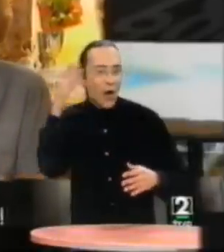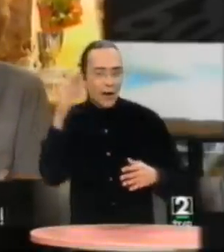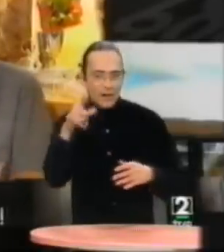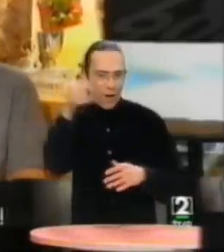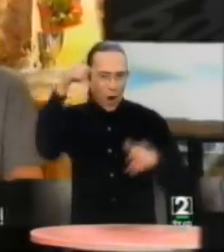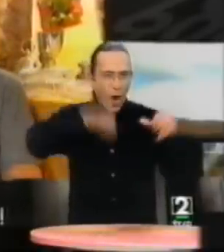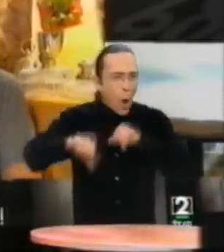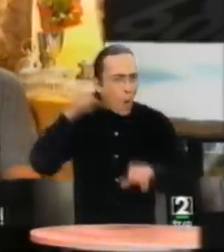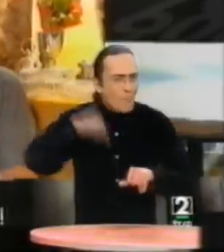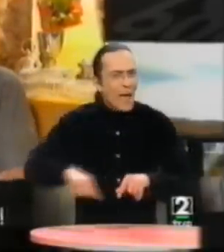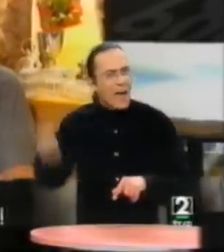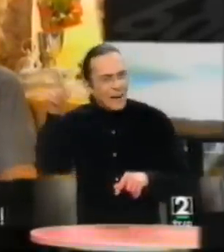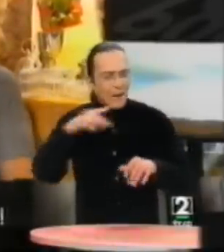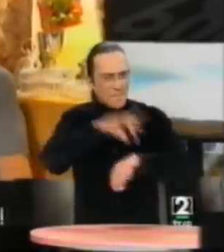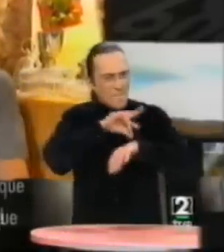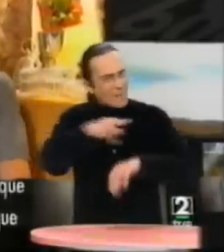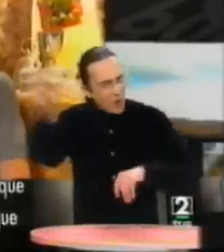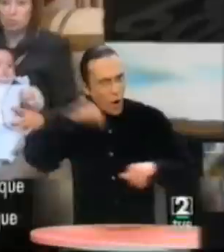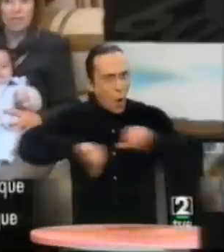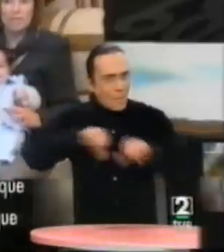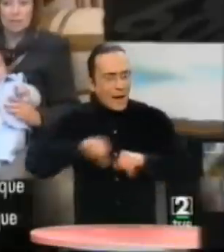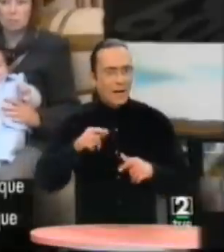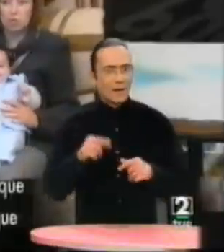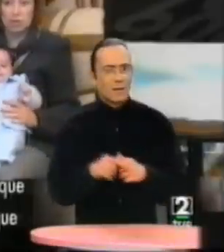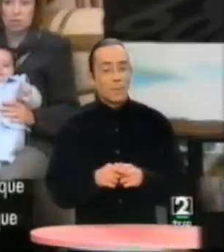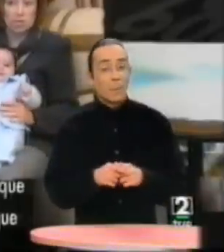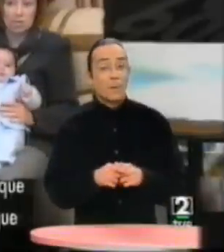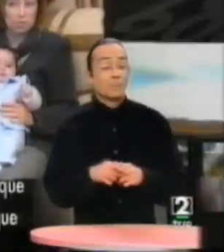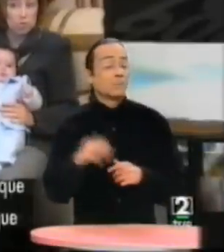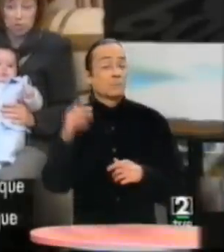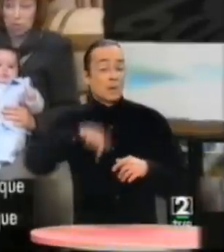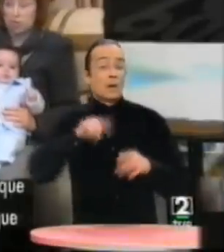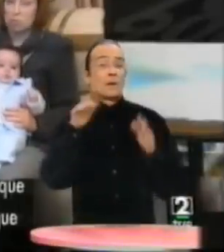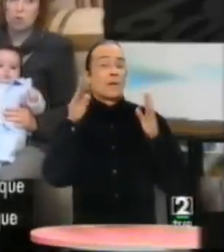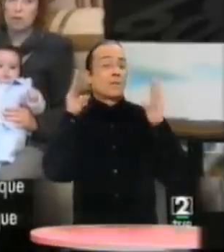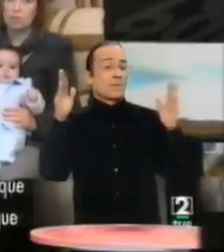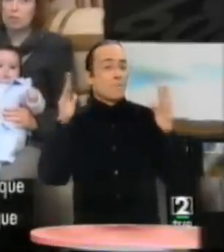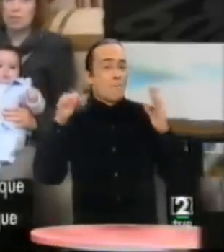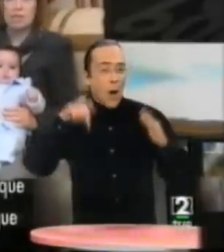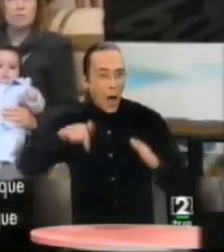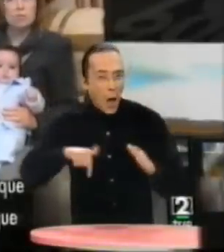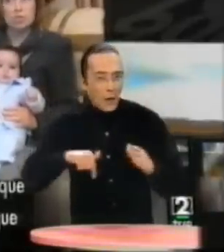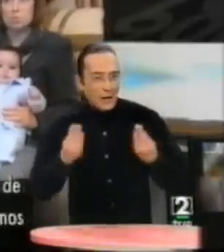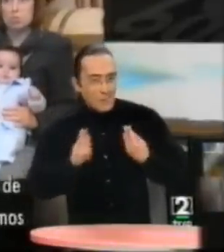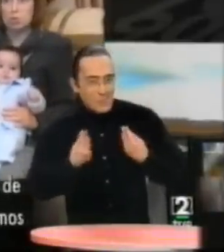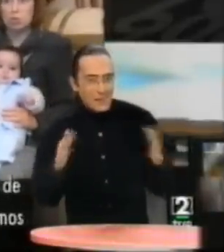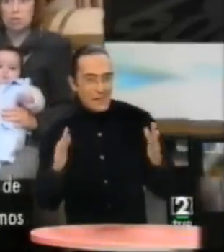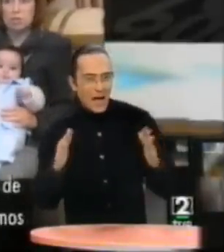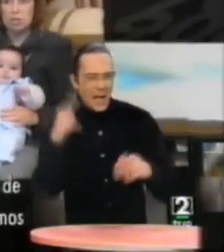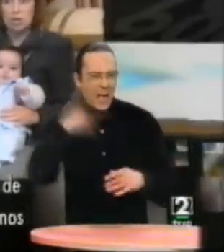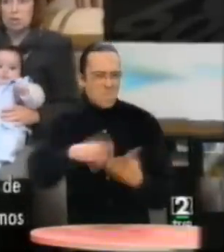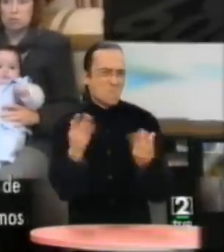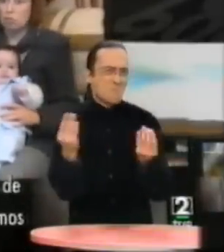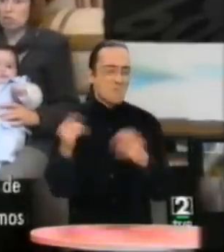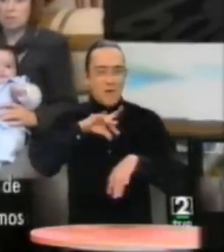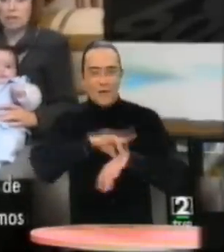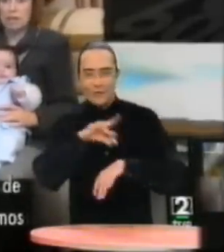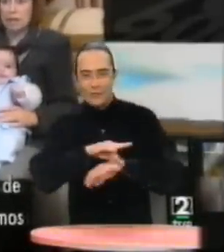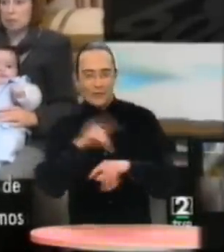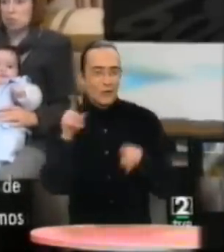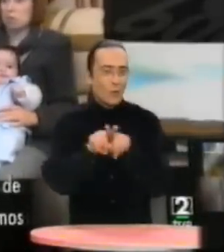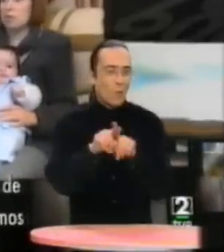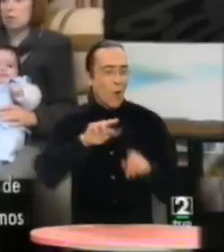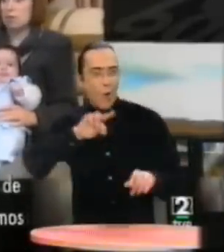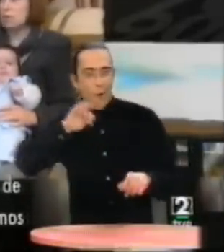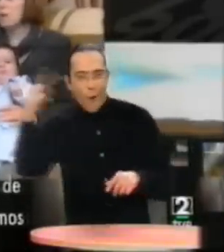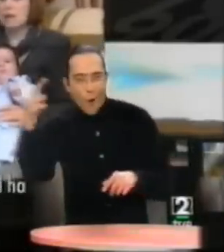señora, opérese, opérese. Hoy en día, el tiempo que estamos, no es correcto que hay muchísimos doctores de otra